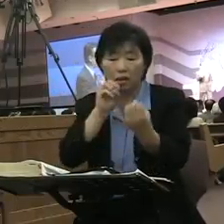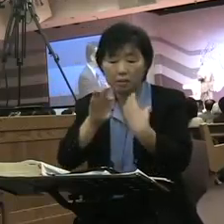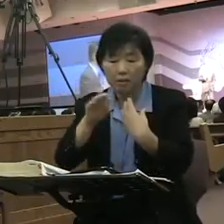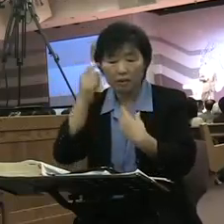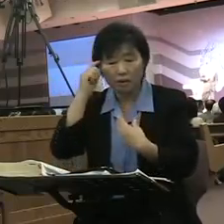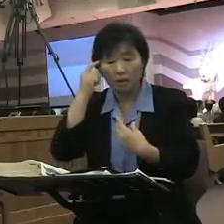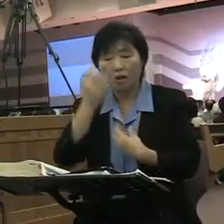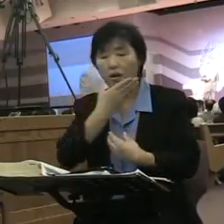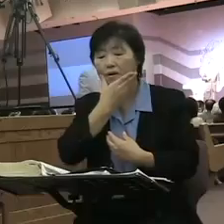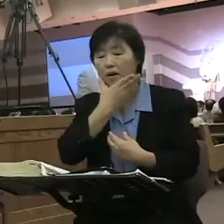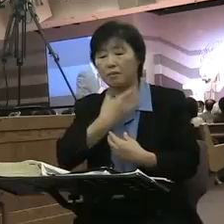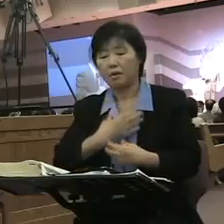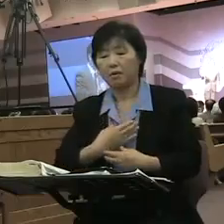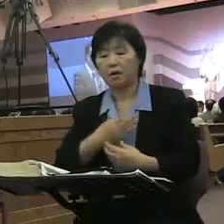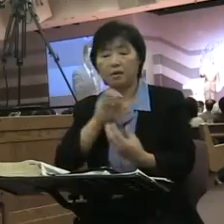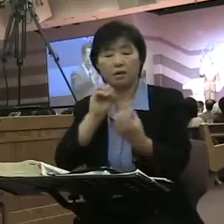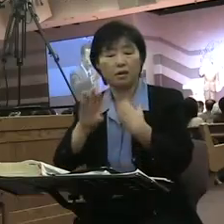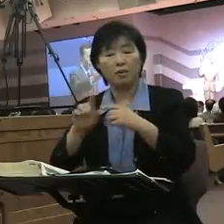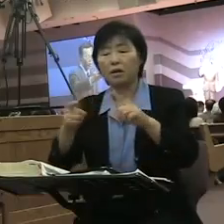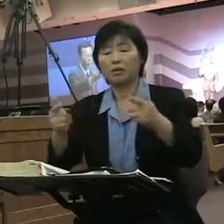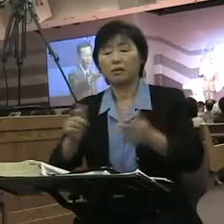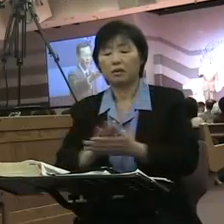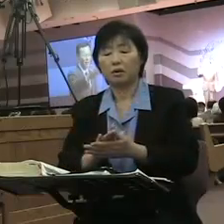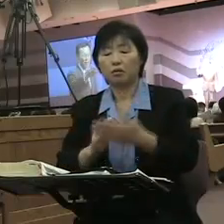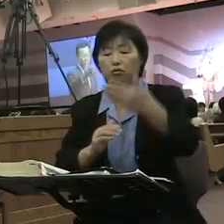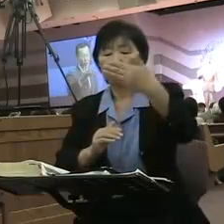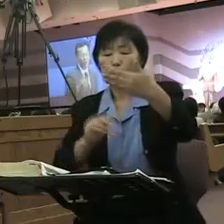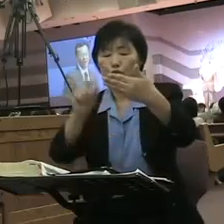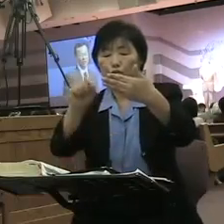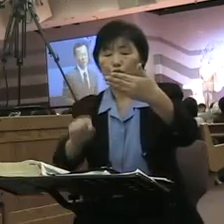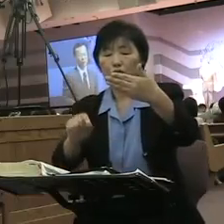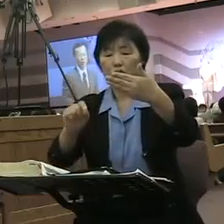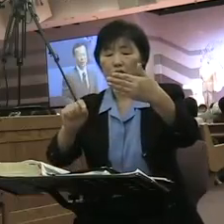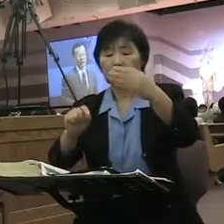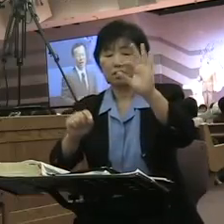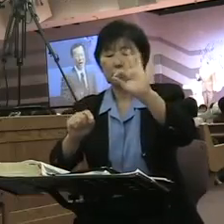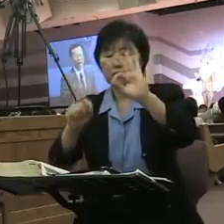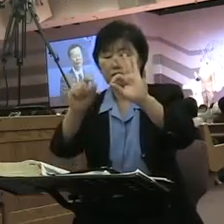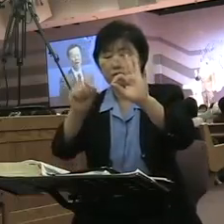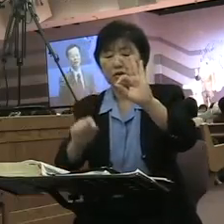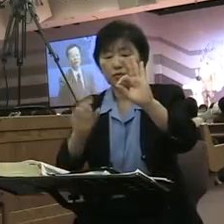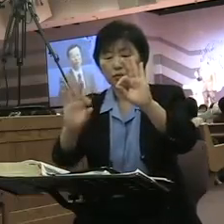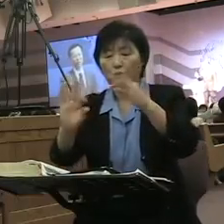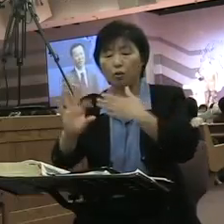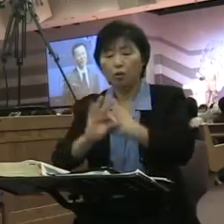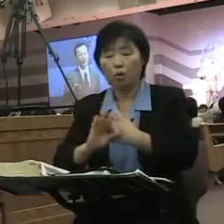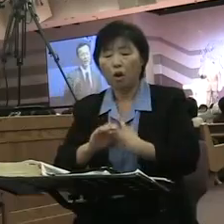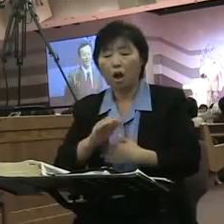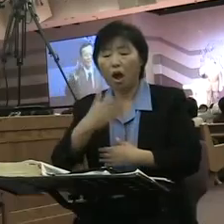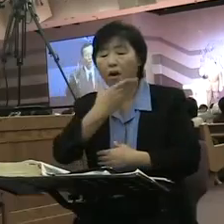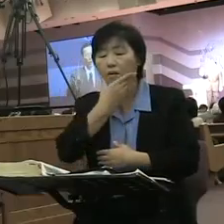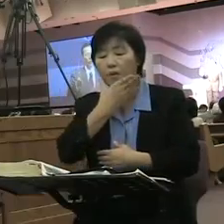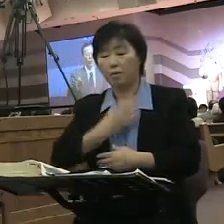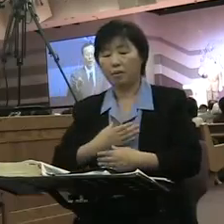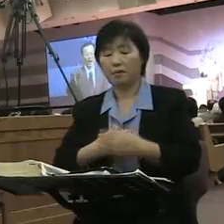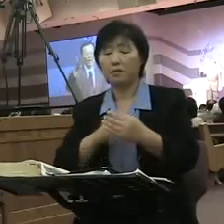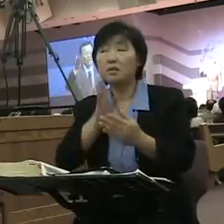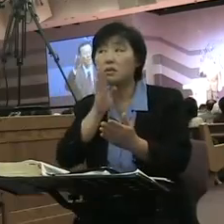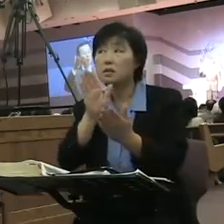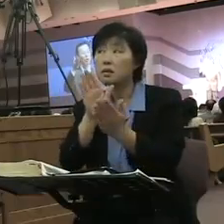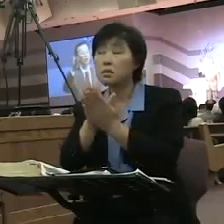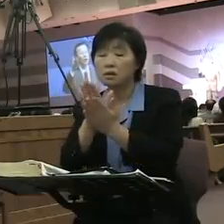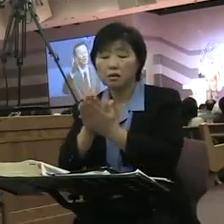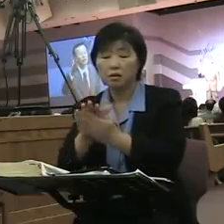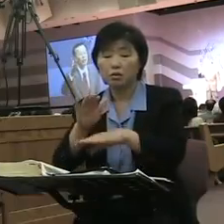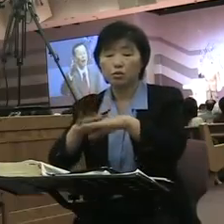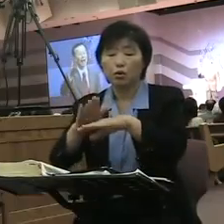아브라함의 대답이 아니었습니다. 왜냐하면 9절과 10절 말씀을 보면은 아브라함은 친히 그의 손으로